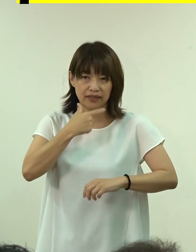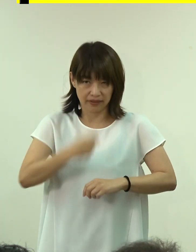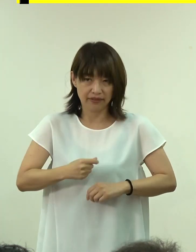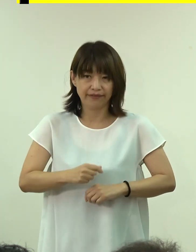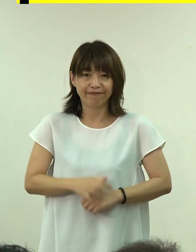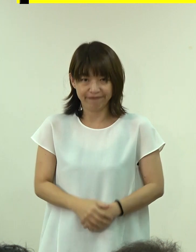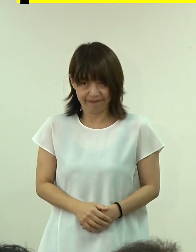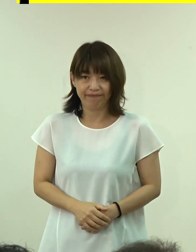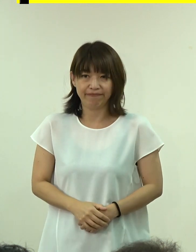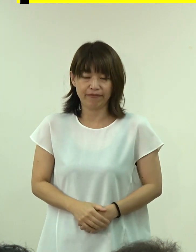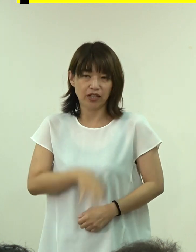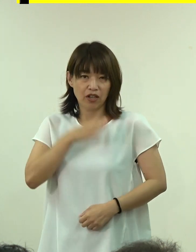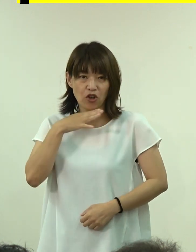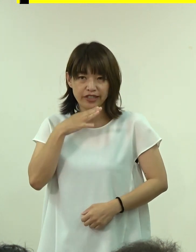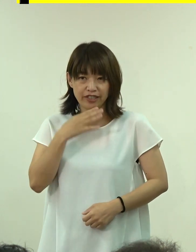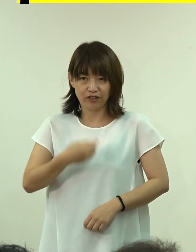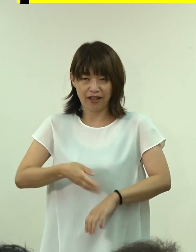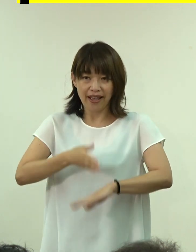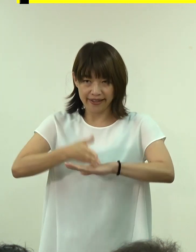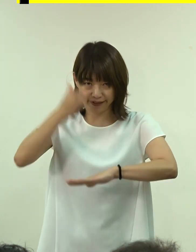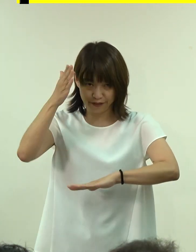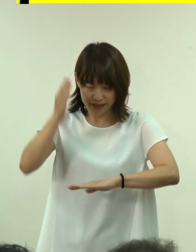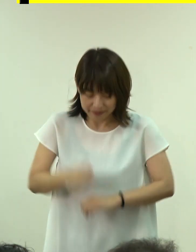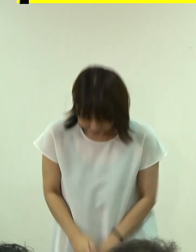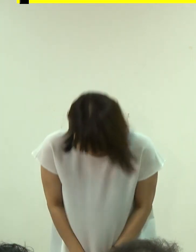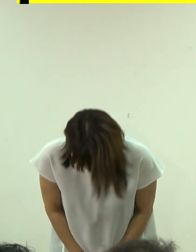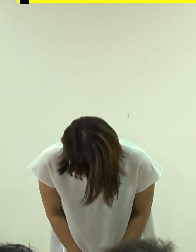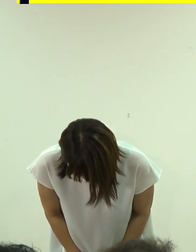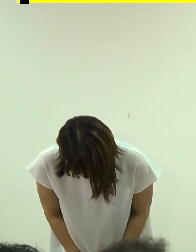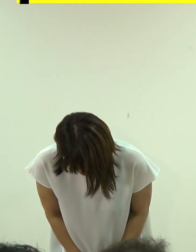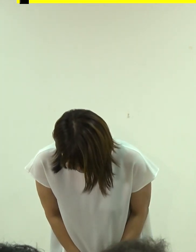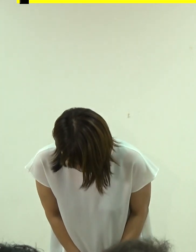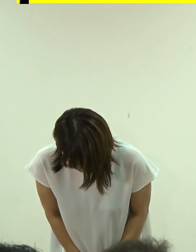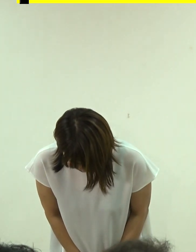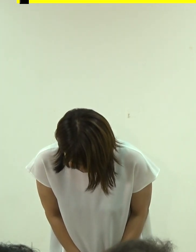ます本日はありがとうございました